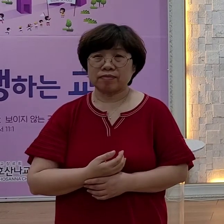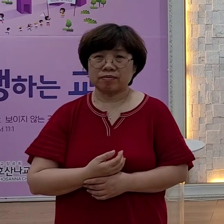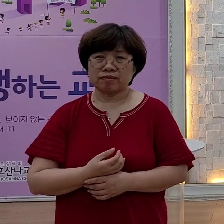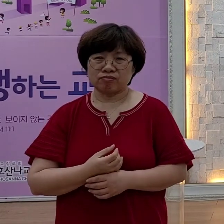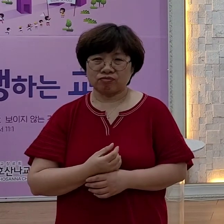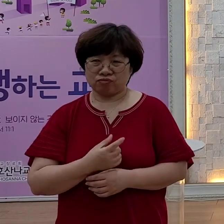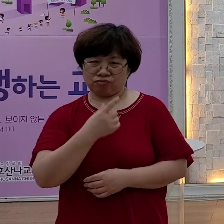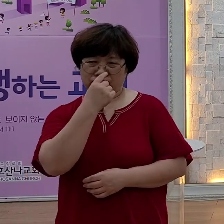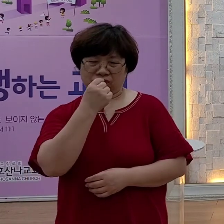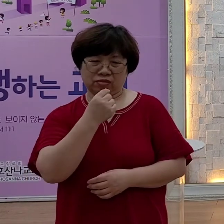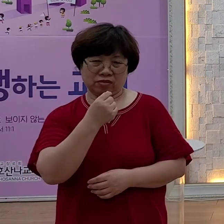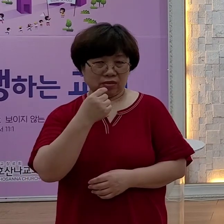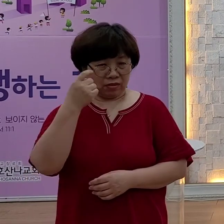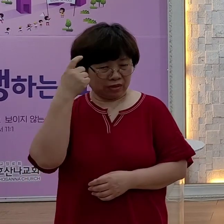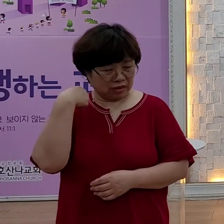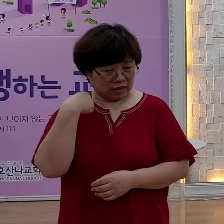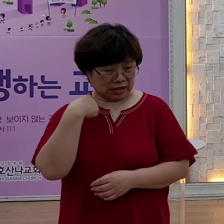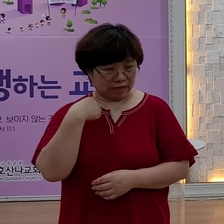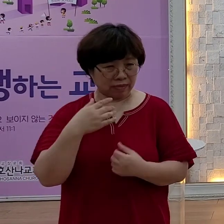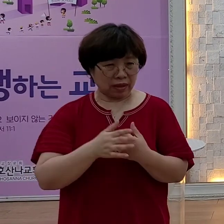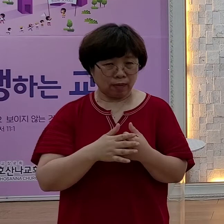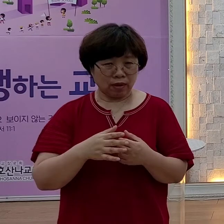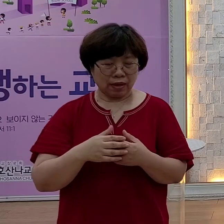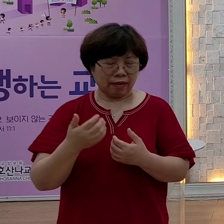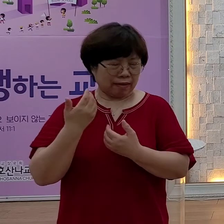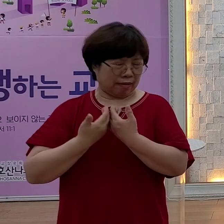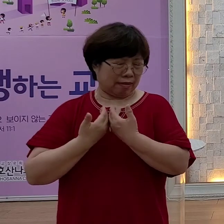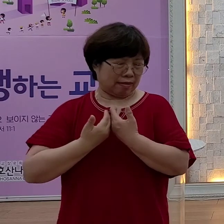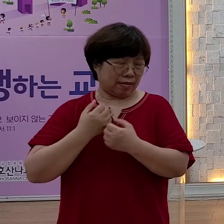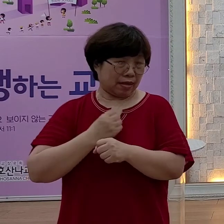이런 마음이 들게 됩니다.